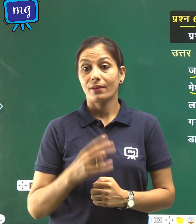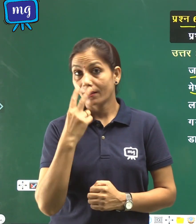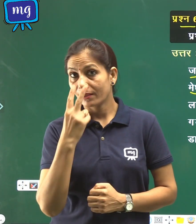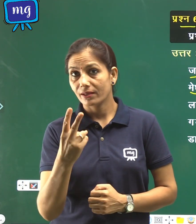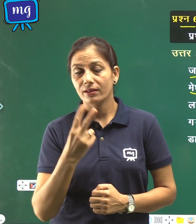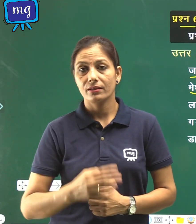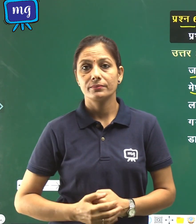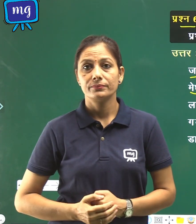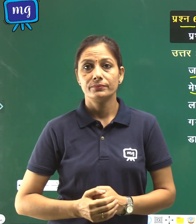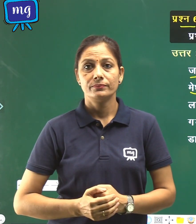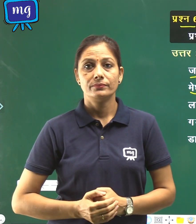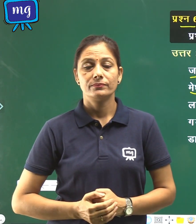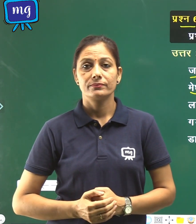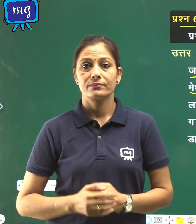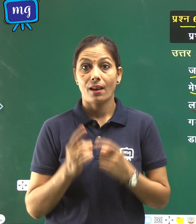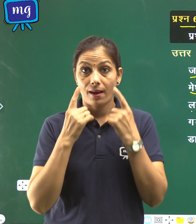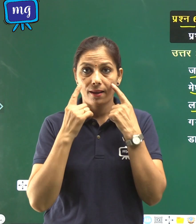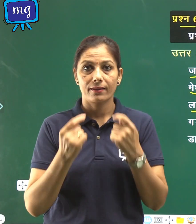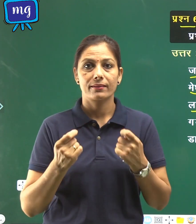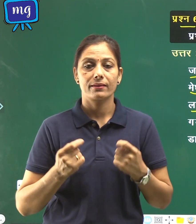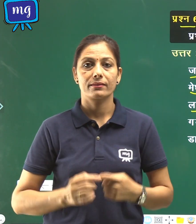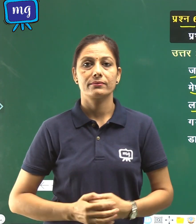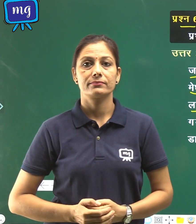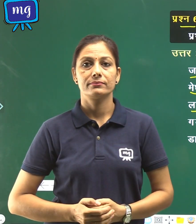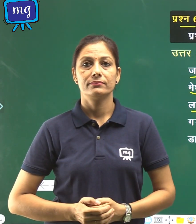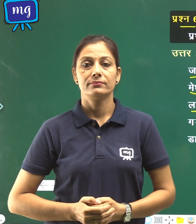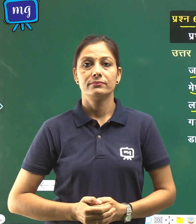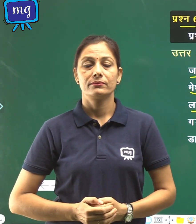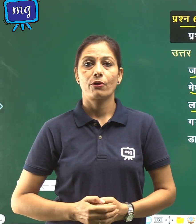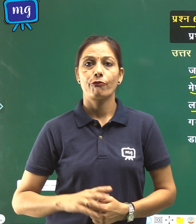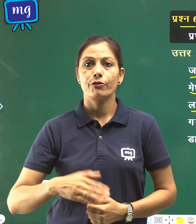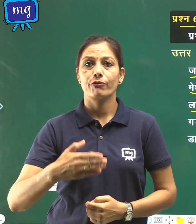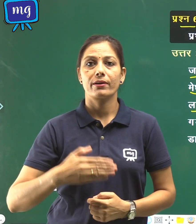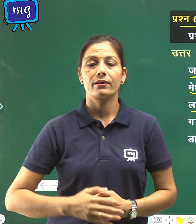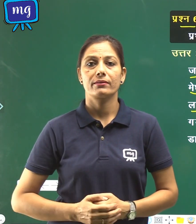देखने की कोशिश करते हैं। फिर वे